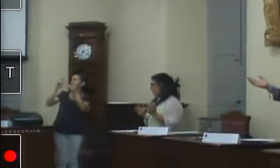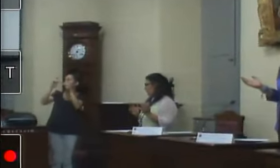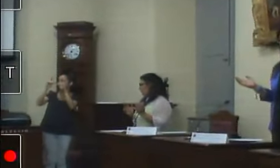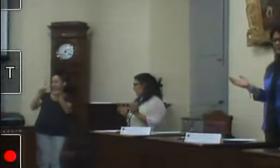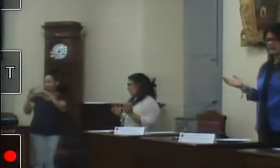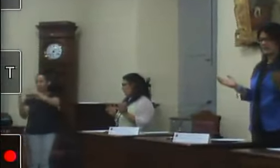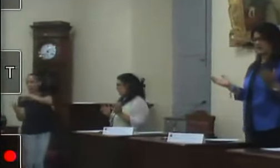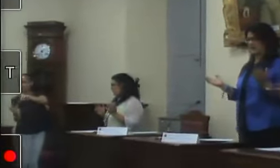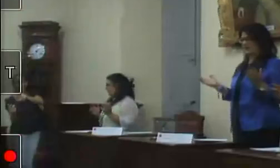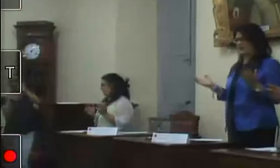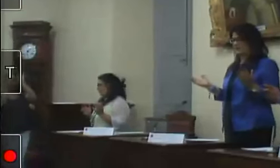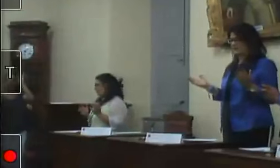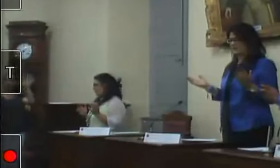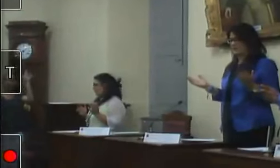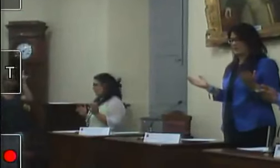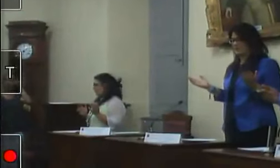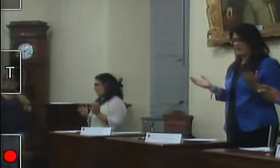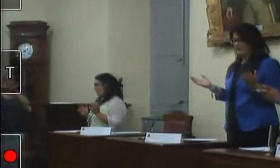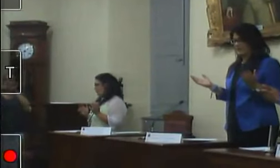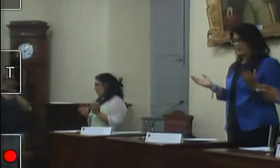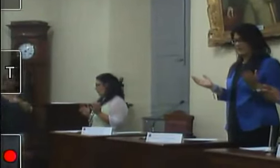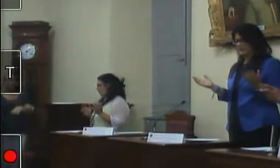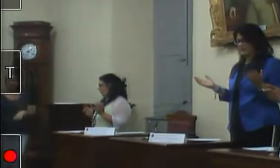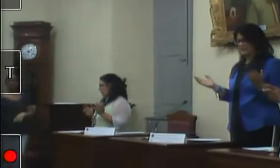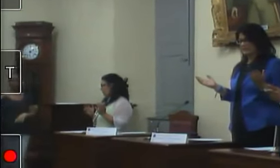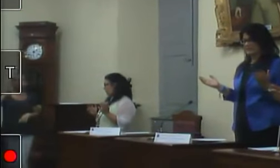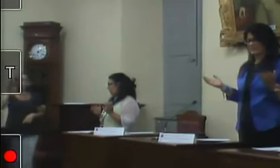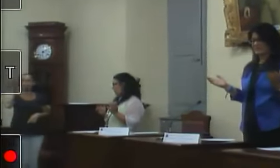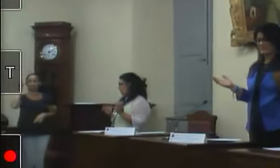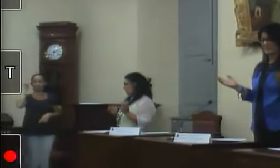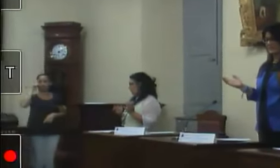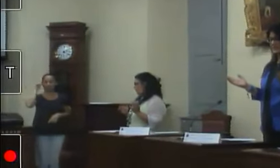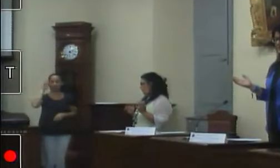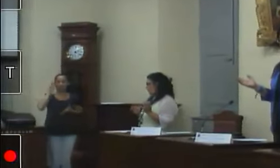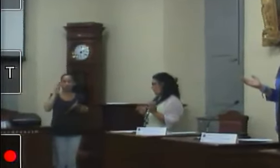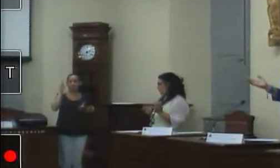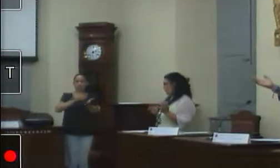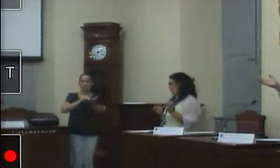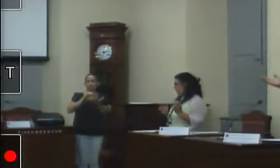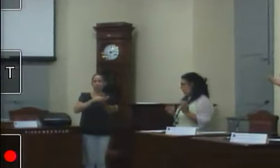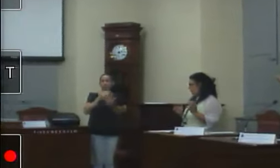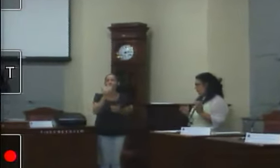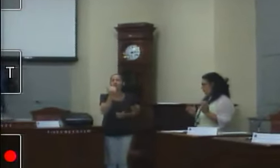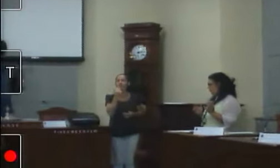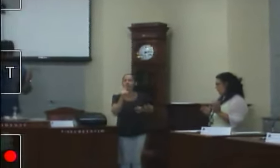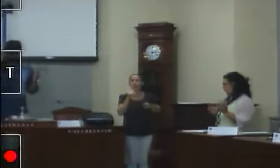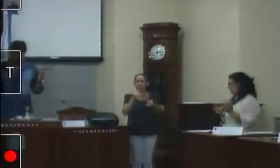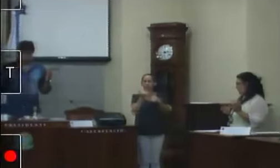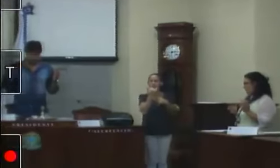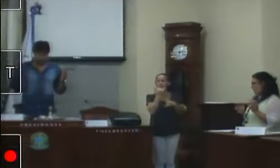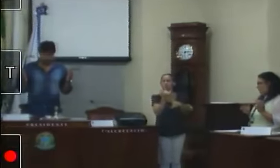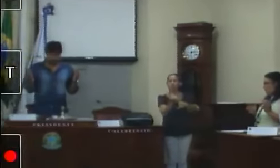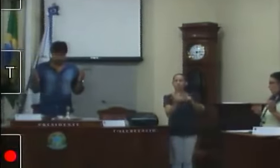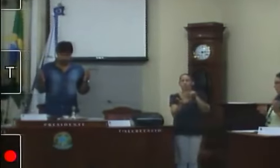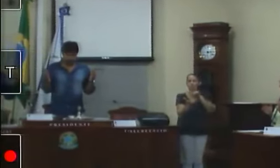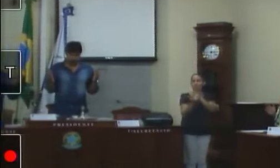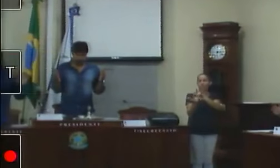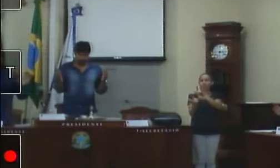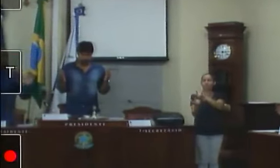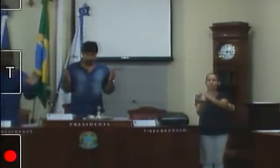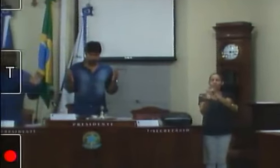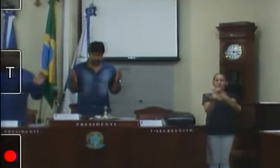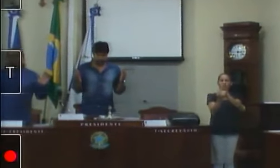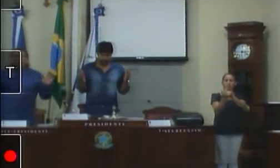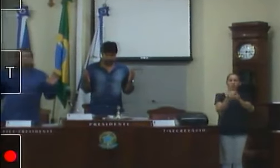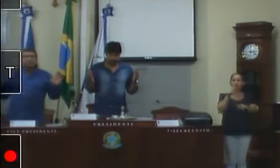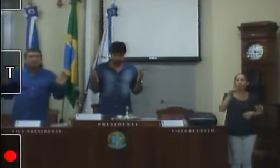vontade, assim na terra como no céu. O nosso de cada dia nos dai hoje. Perdoai as nossas ofensas, assim como nós